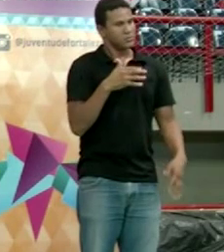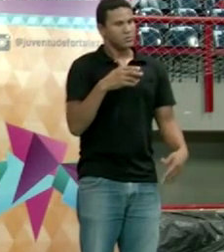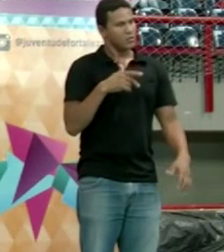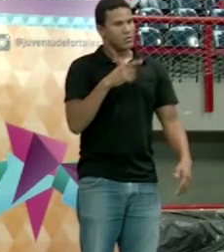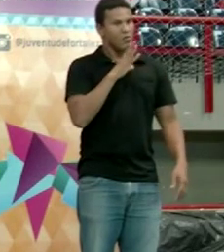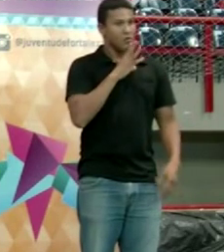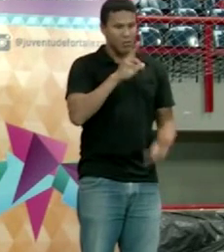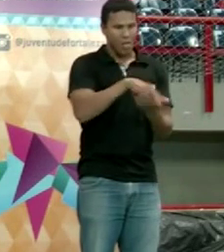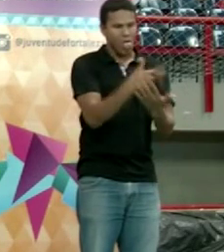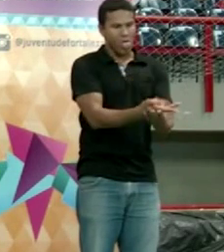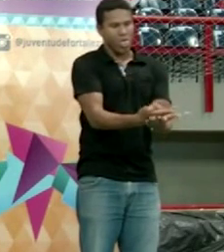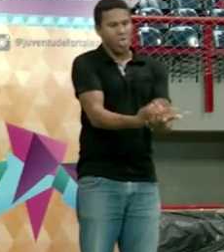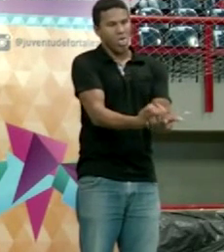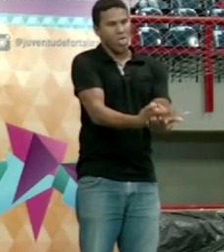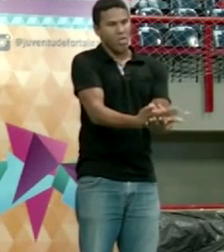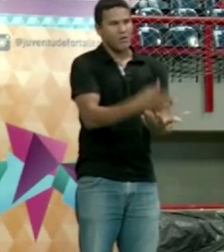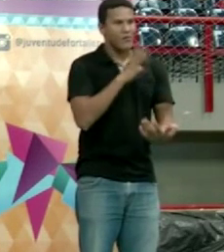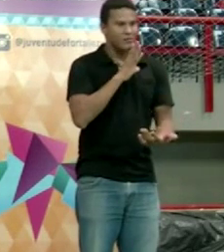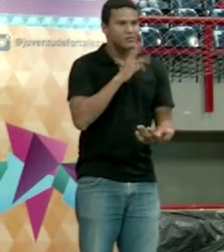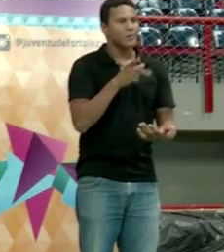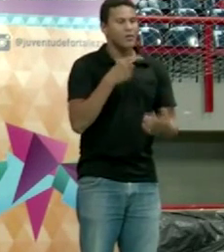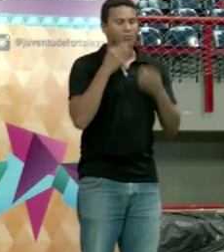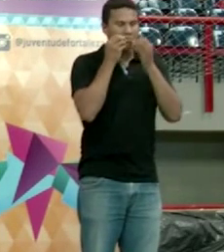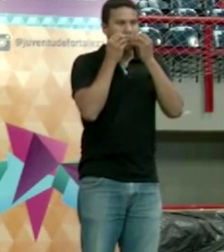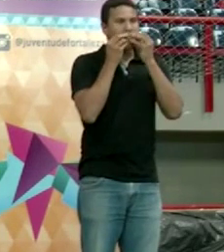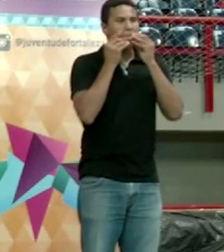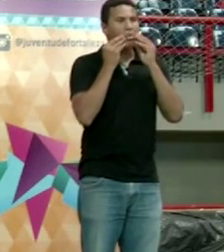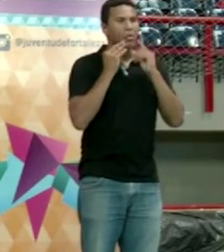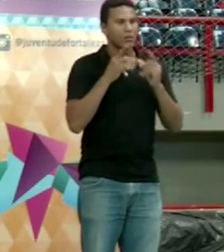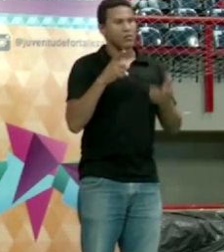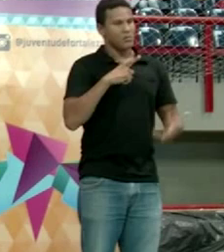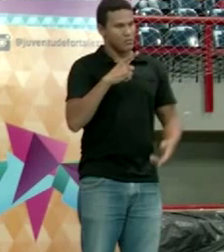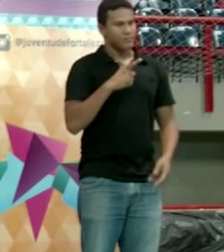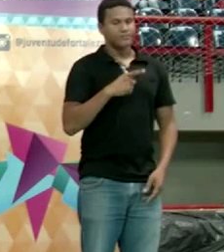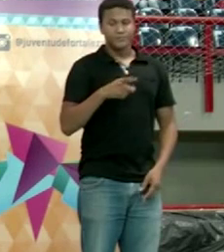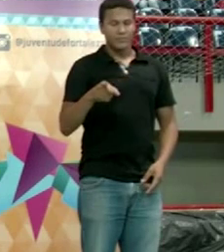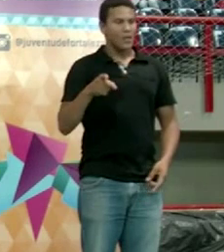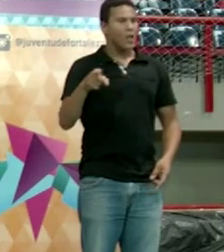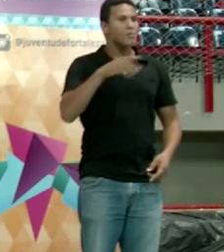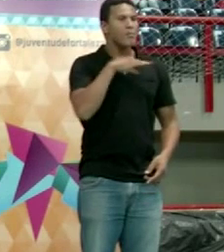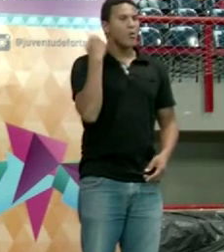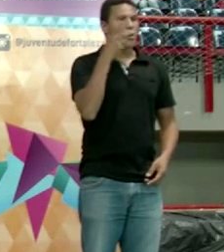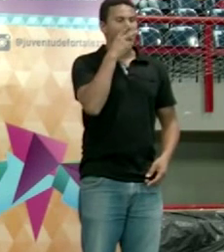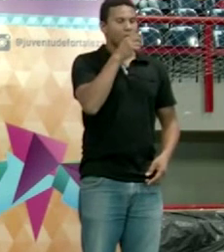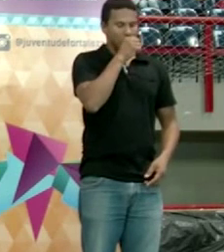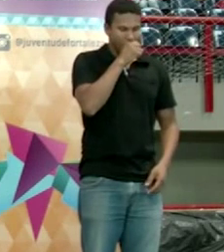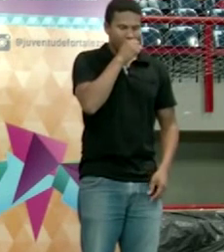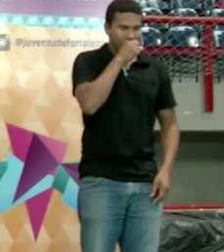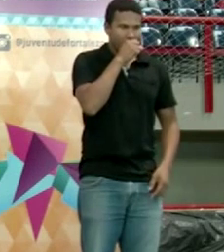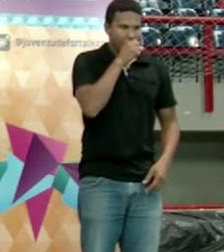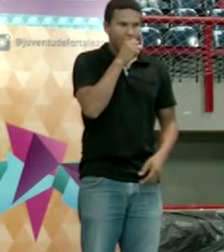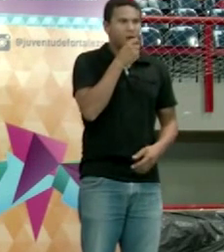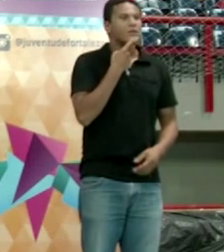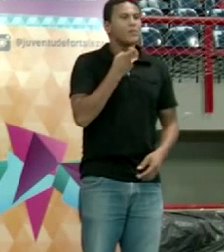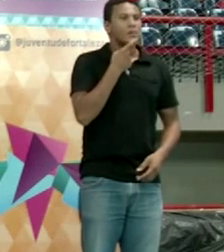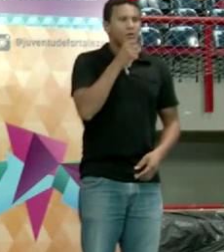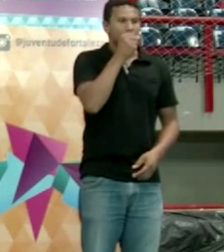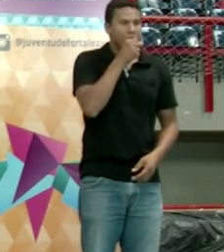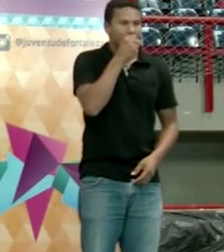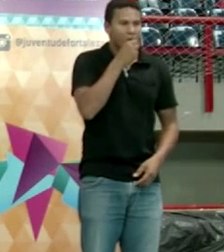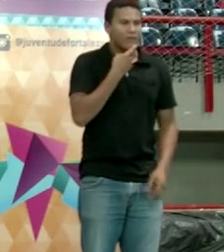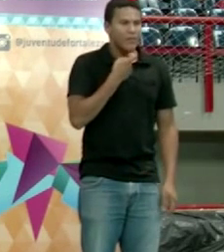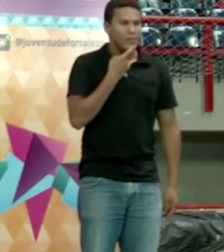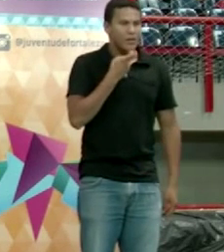ele morreu de tuberculose. Quando saía à noite para os cabarés da época, você